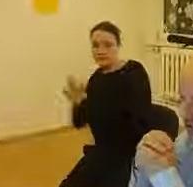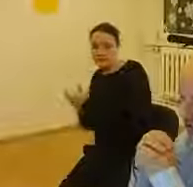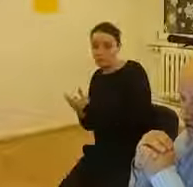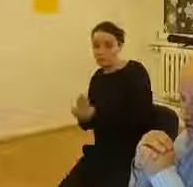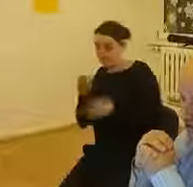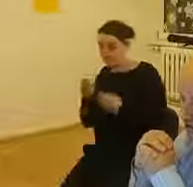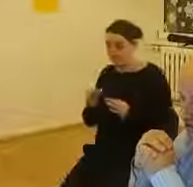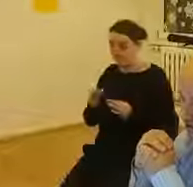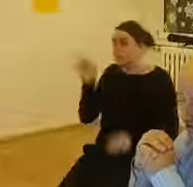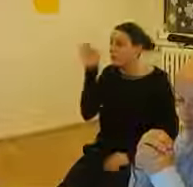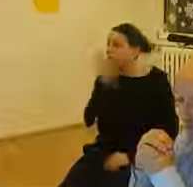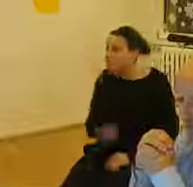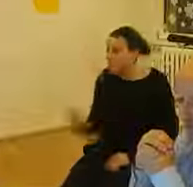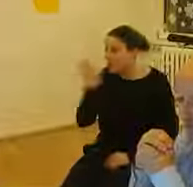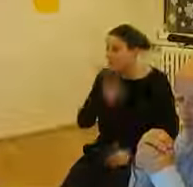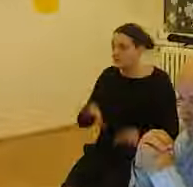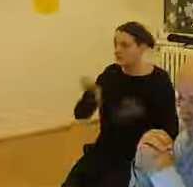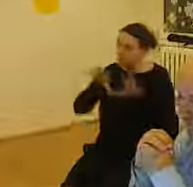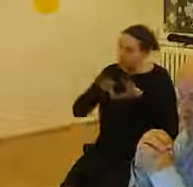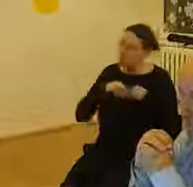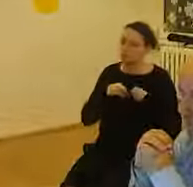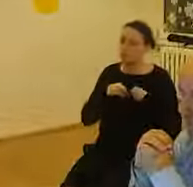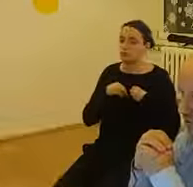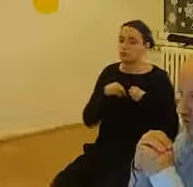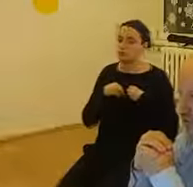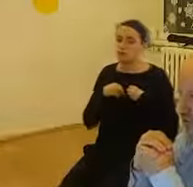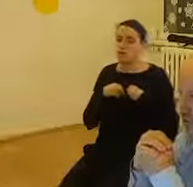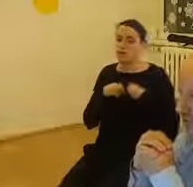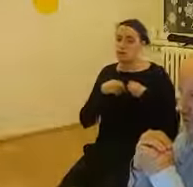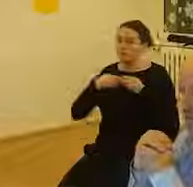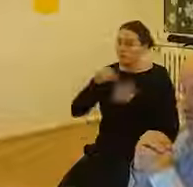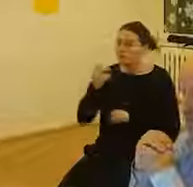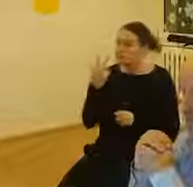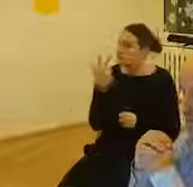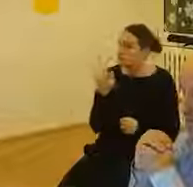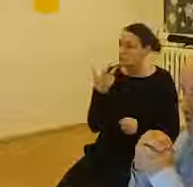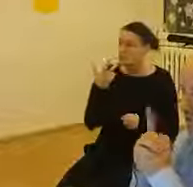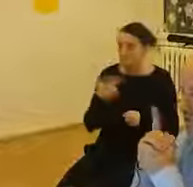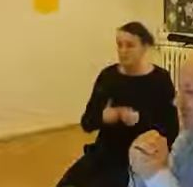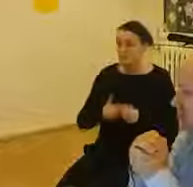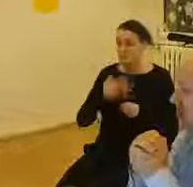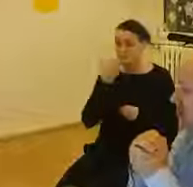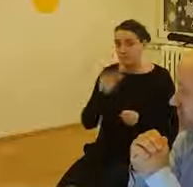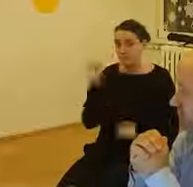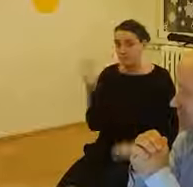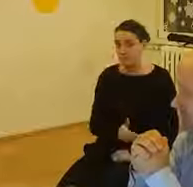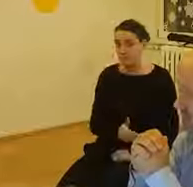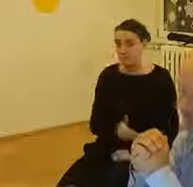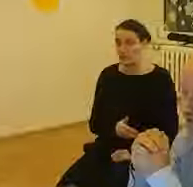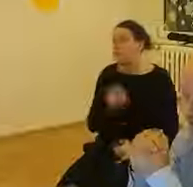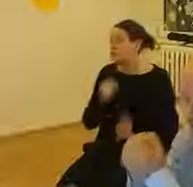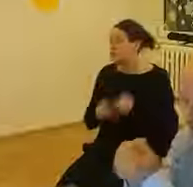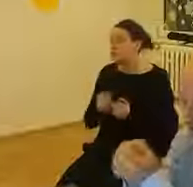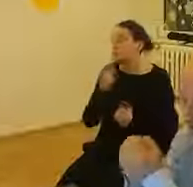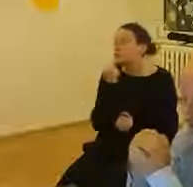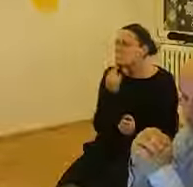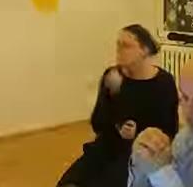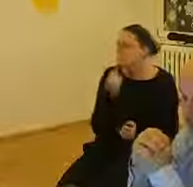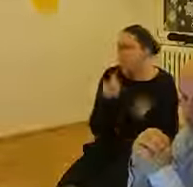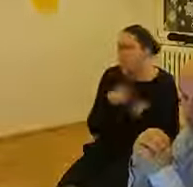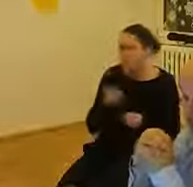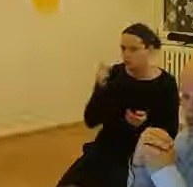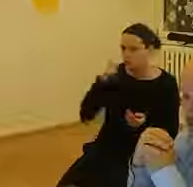szansę otrzymać jako Rada Dzielnicy ponad 335 tysięcy przy najniższej frekwencji. Tak